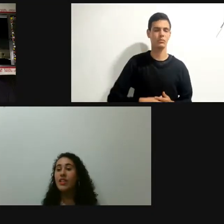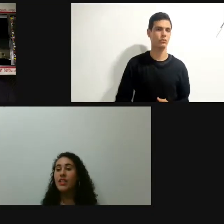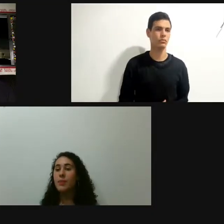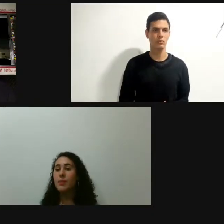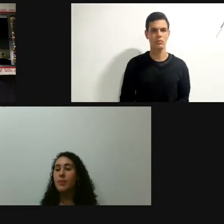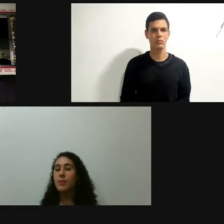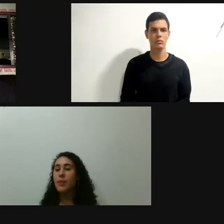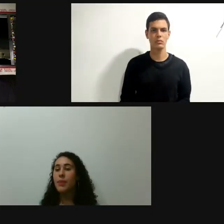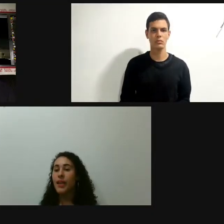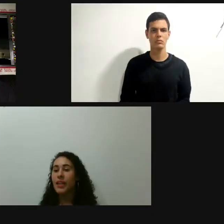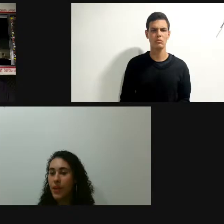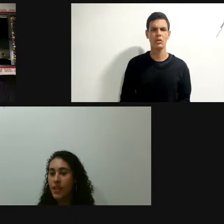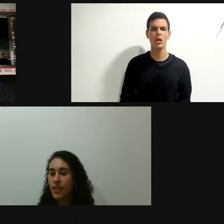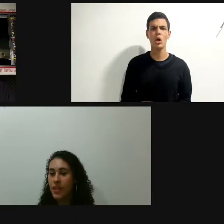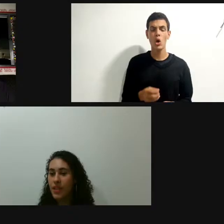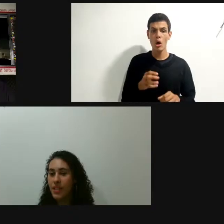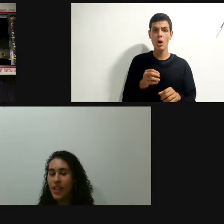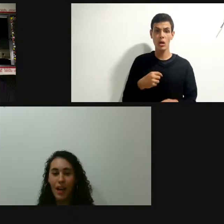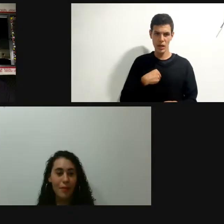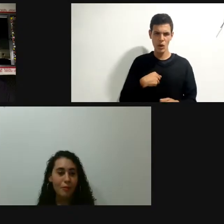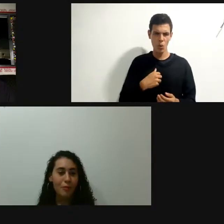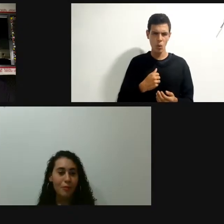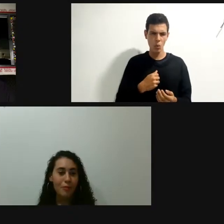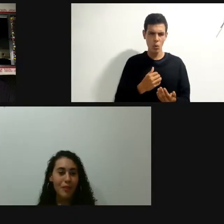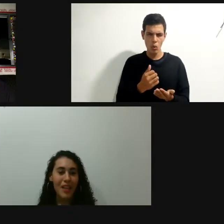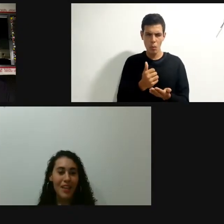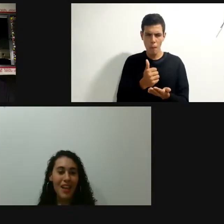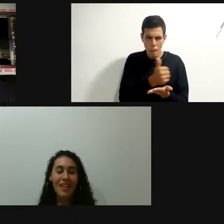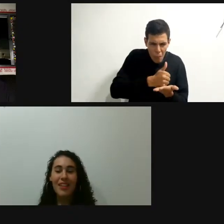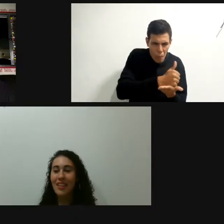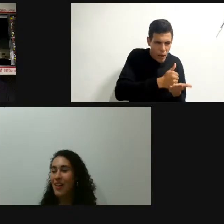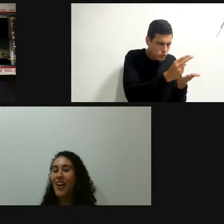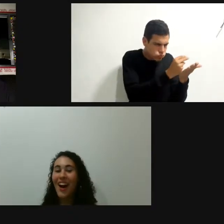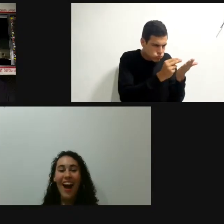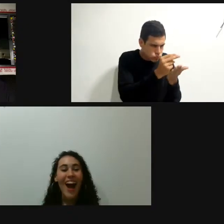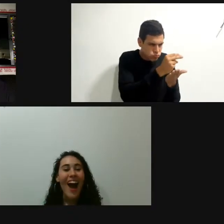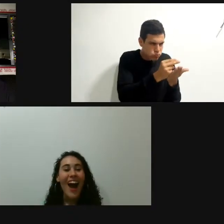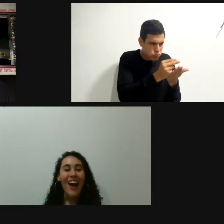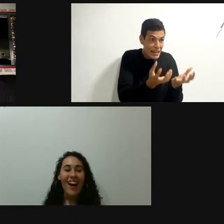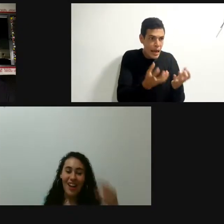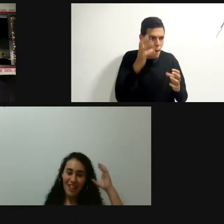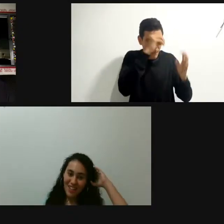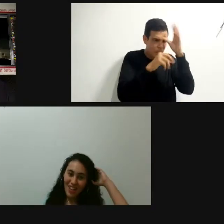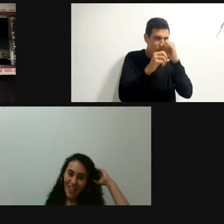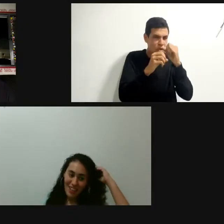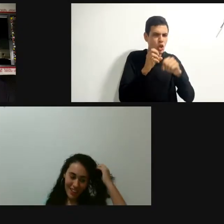Dê dicas para quem quer aprender a desenhar. Então,